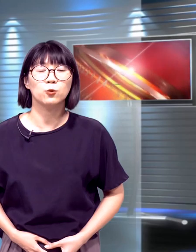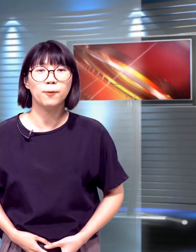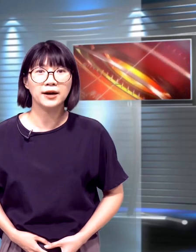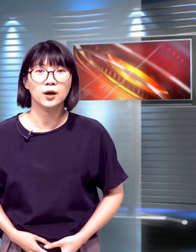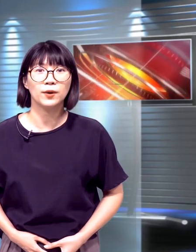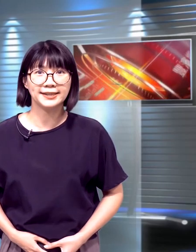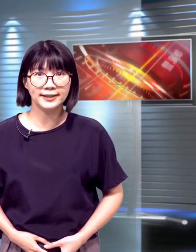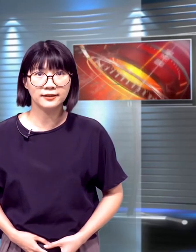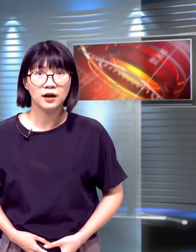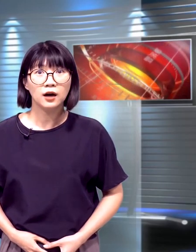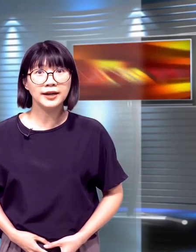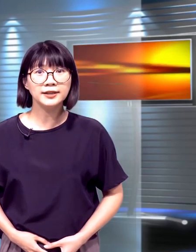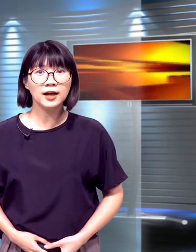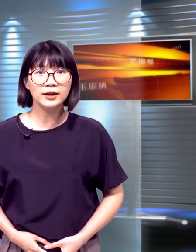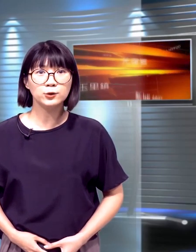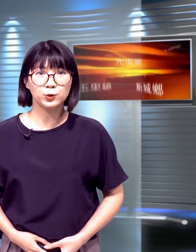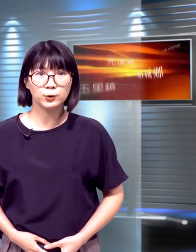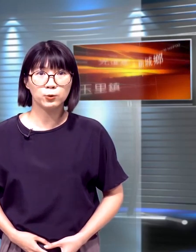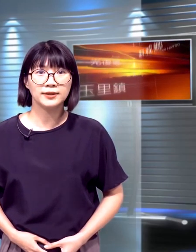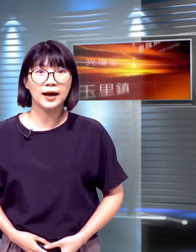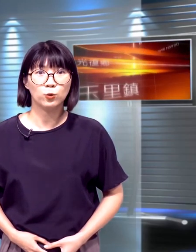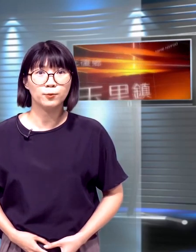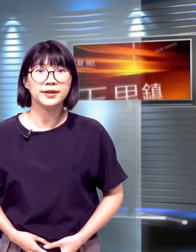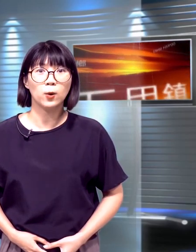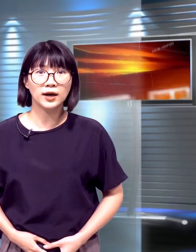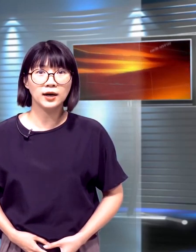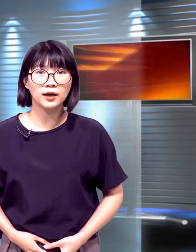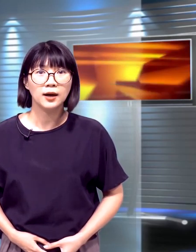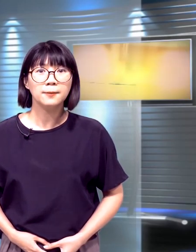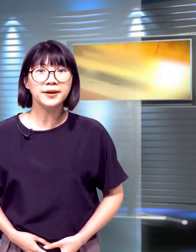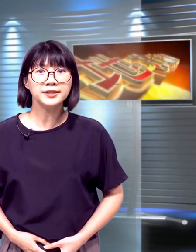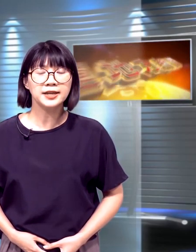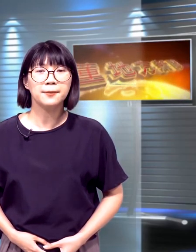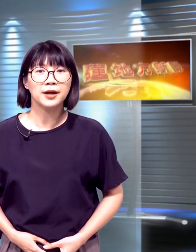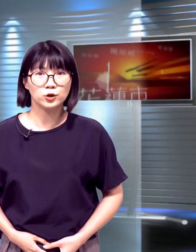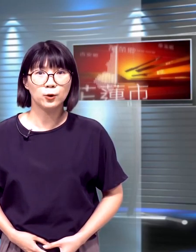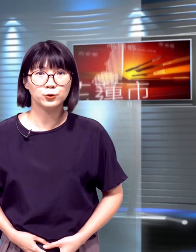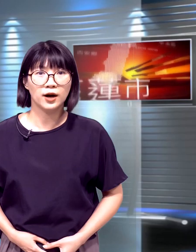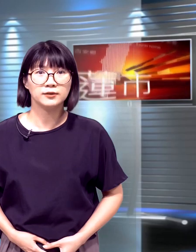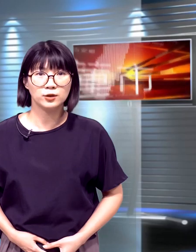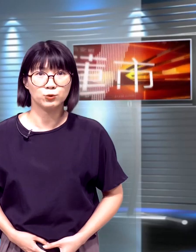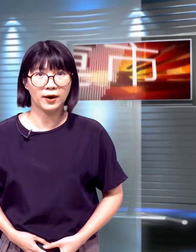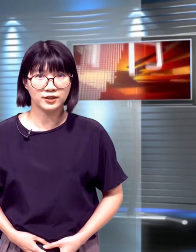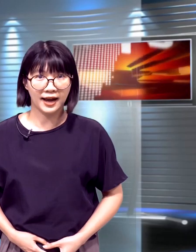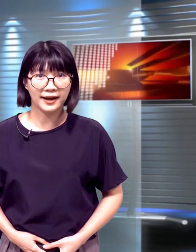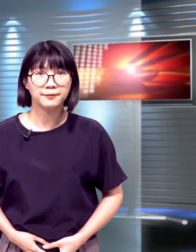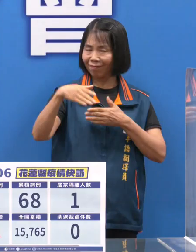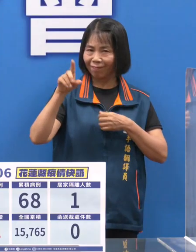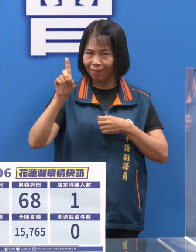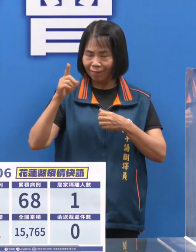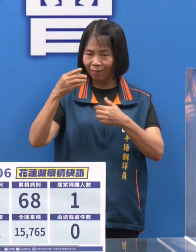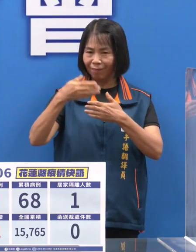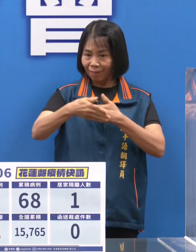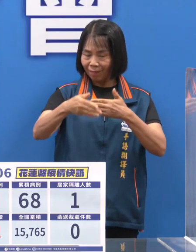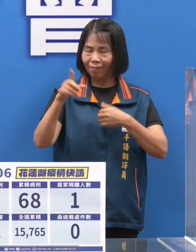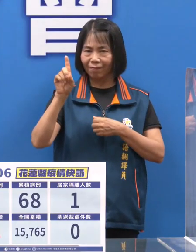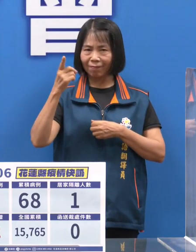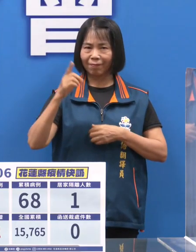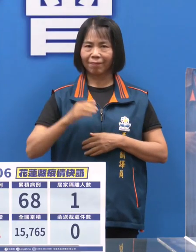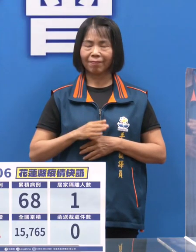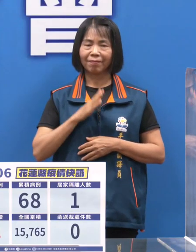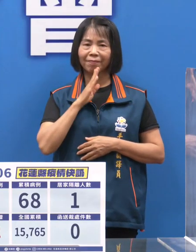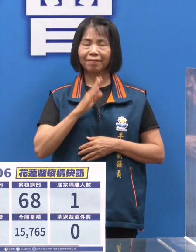以500人为限，而一个教练最多带5名游客，并且每周需要自主快筛。 中央